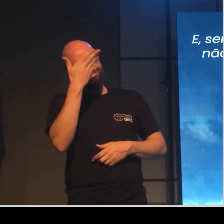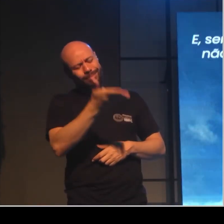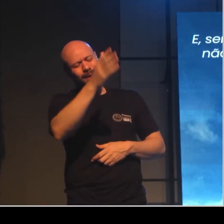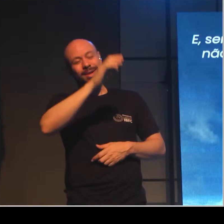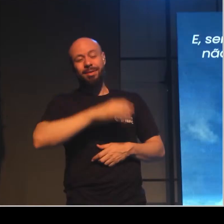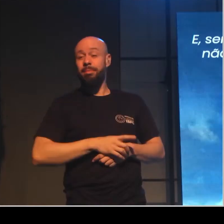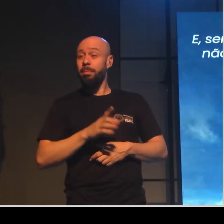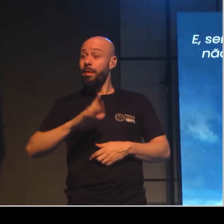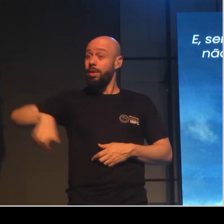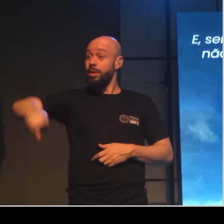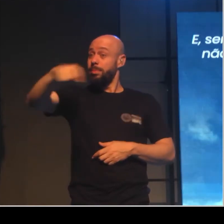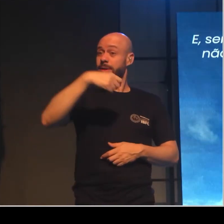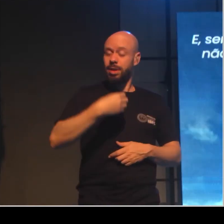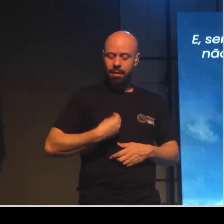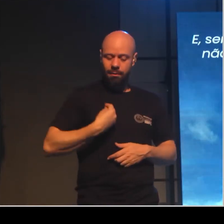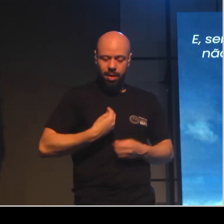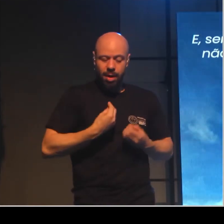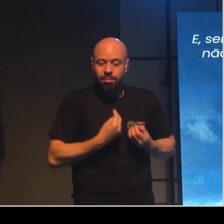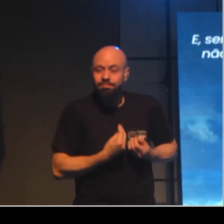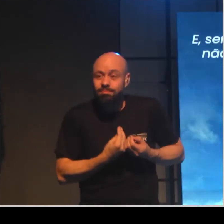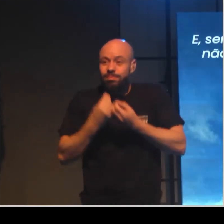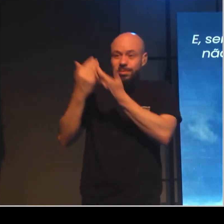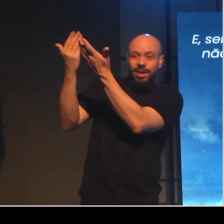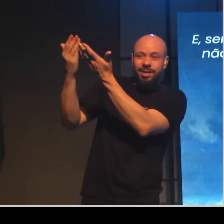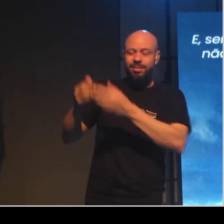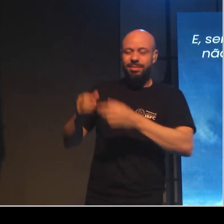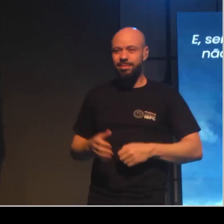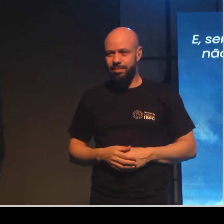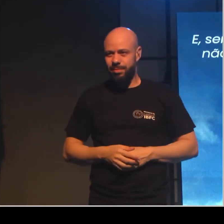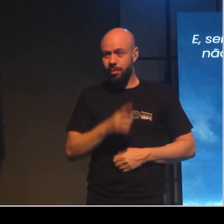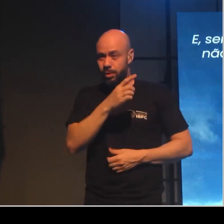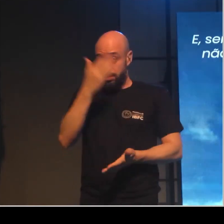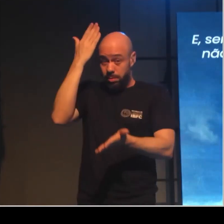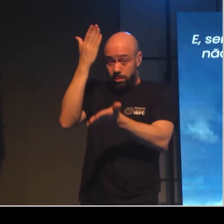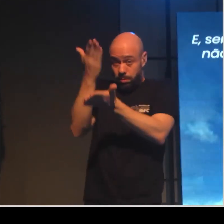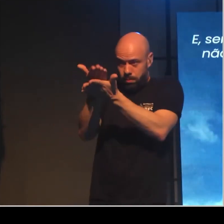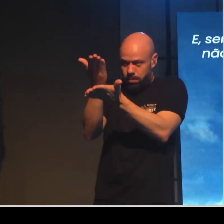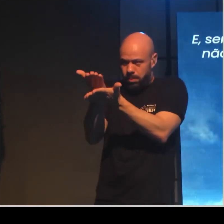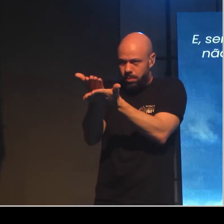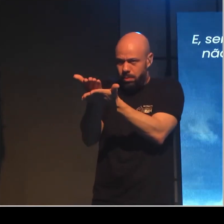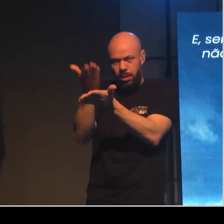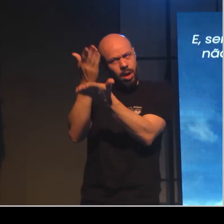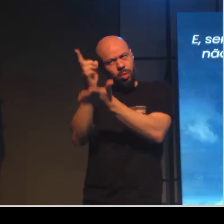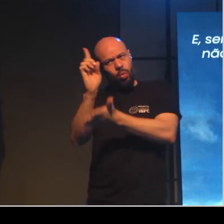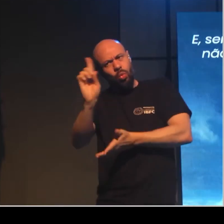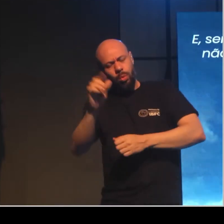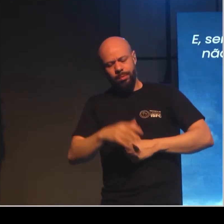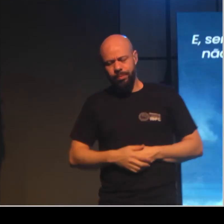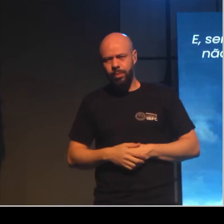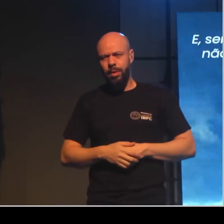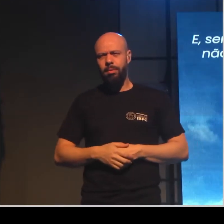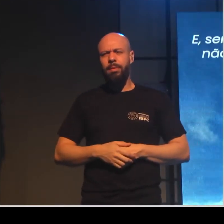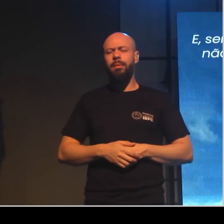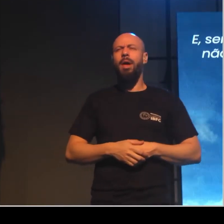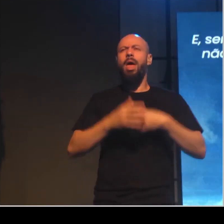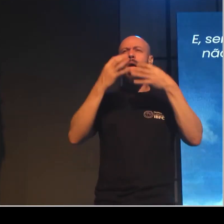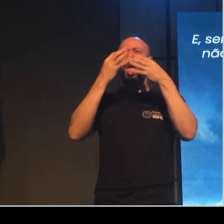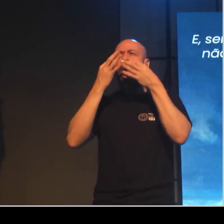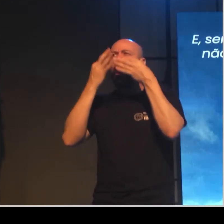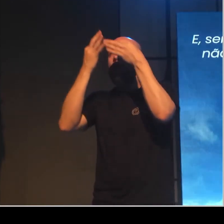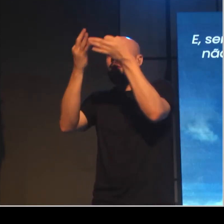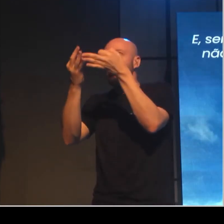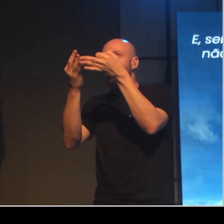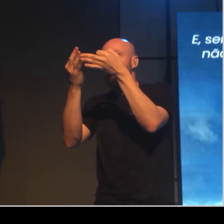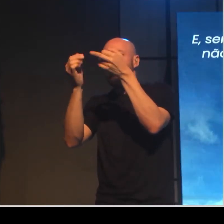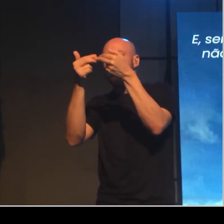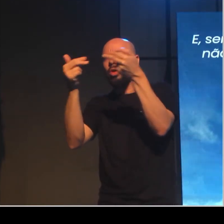Em quem você tem confiado? A quem você está constantemente prestando atenção? A quem